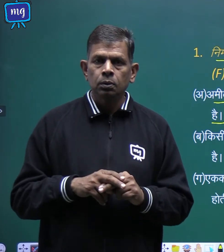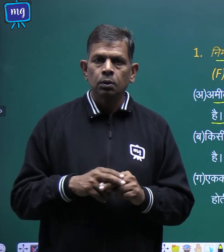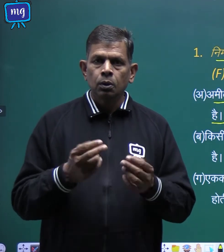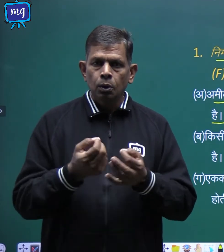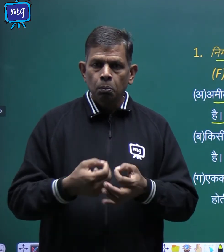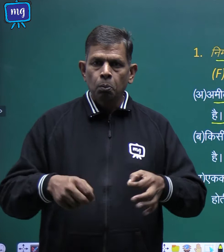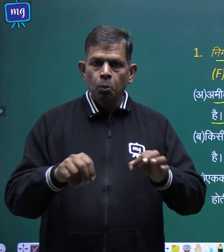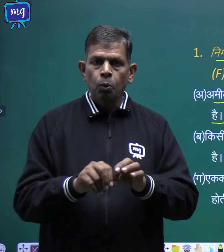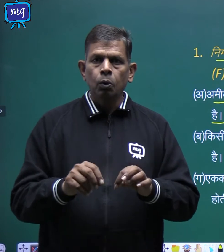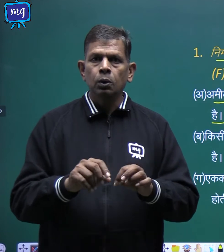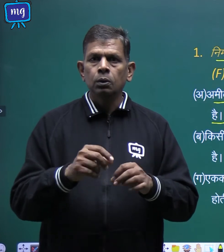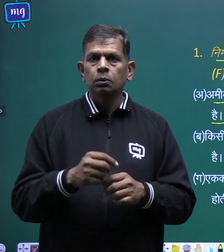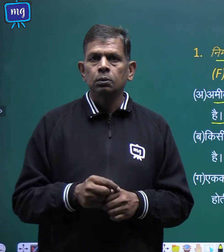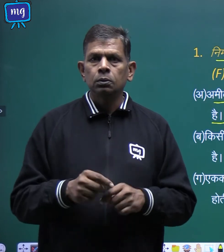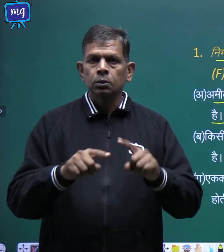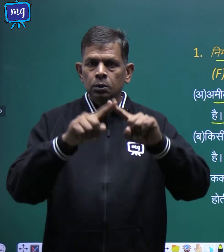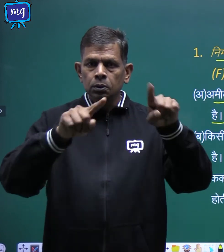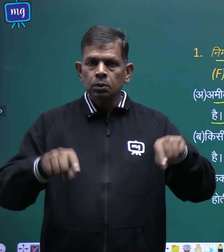मूल संरचना